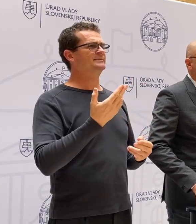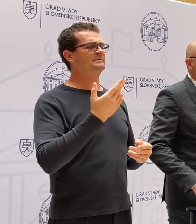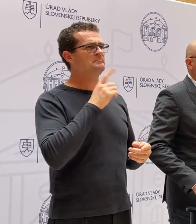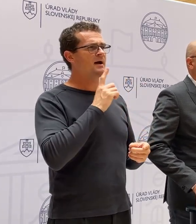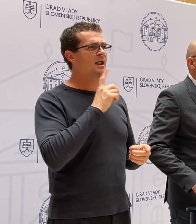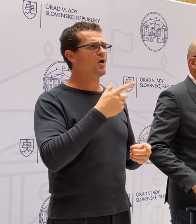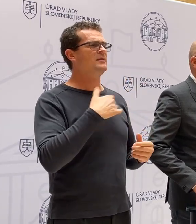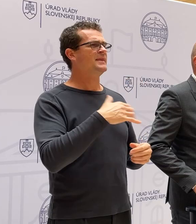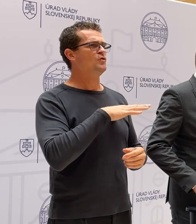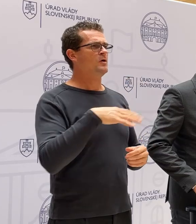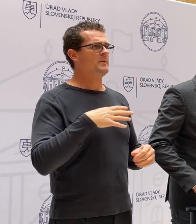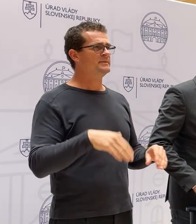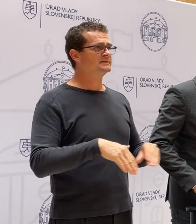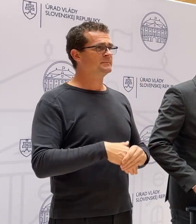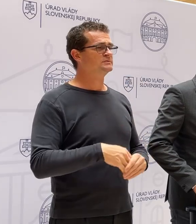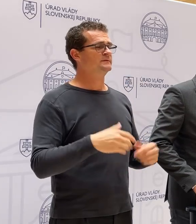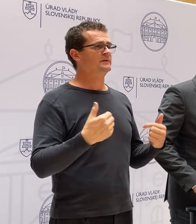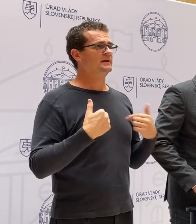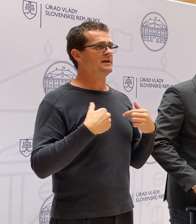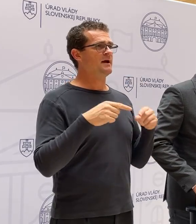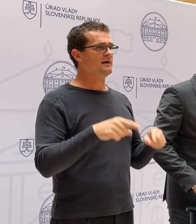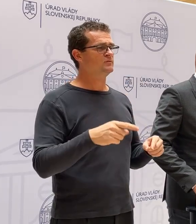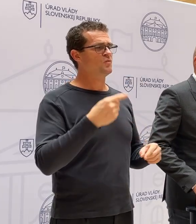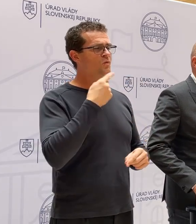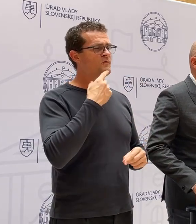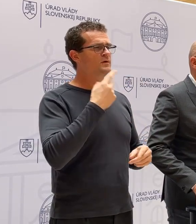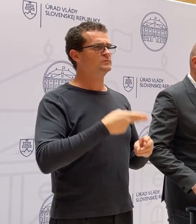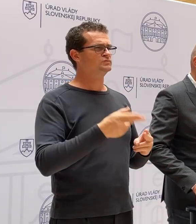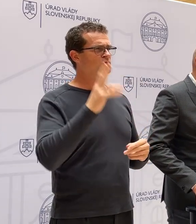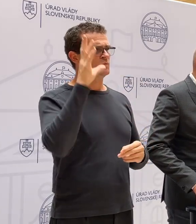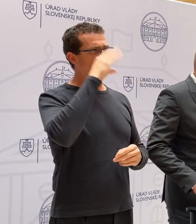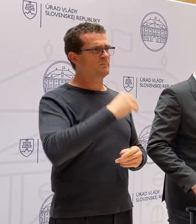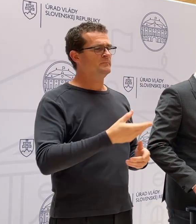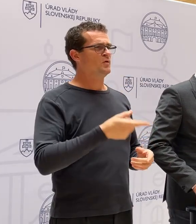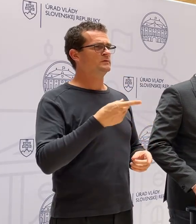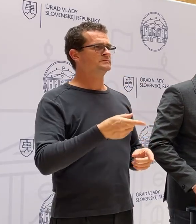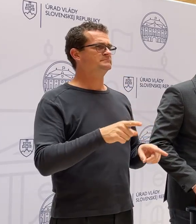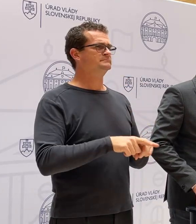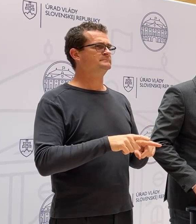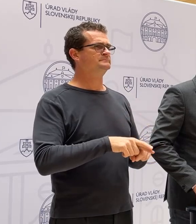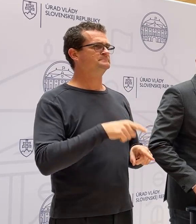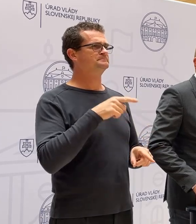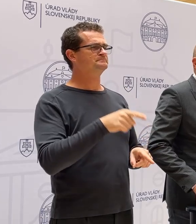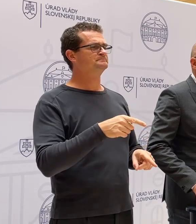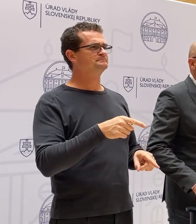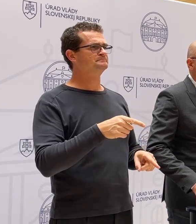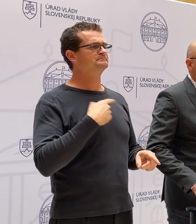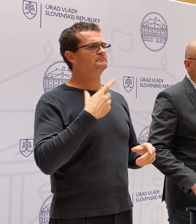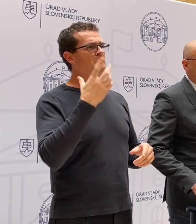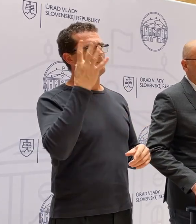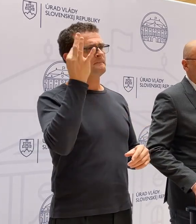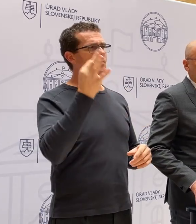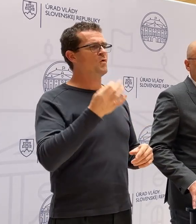nie v prípade bežných zamestnancov. Ja toto považujem za čistý nezmysel, keď je to taká, alebo už to bola taká modná vlna,